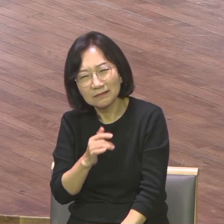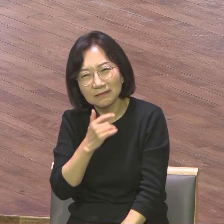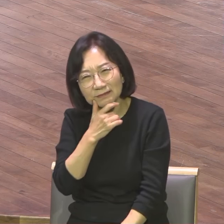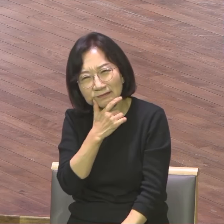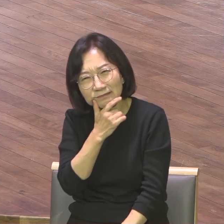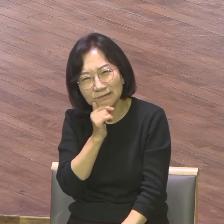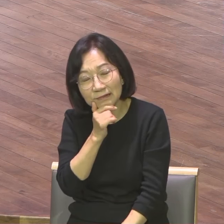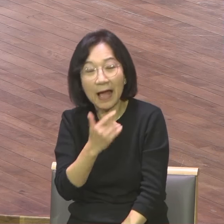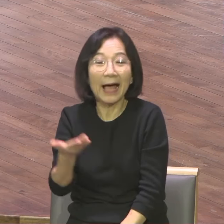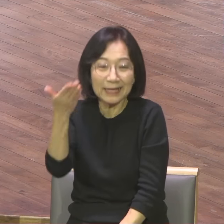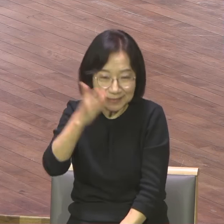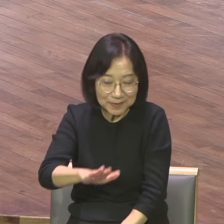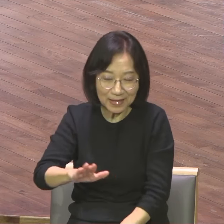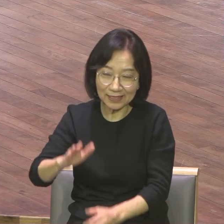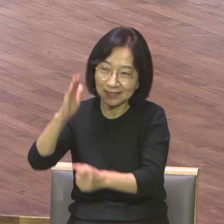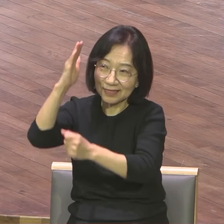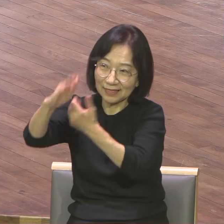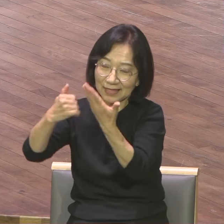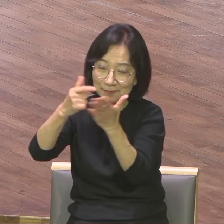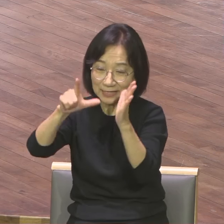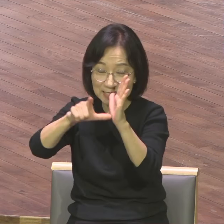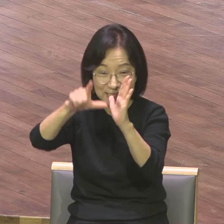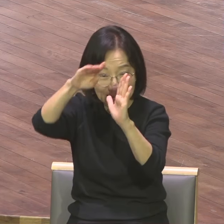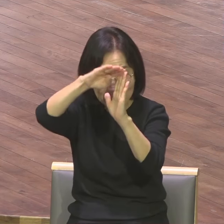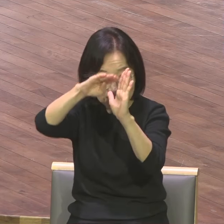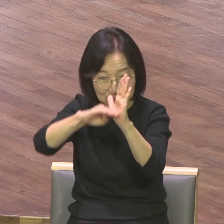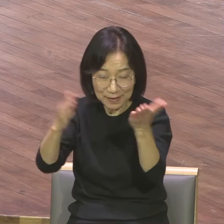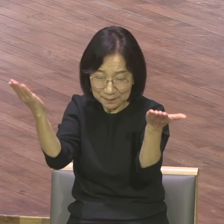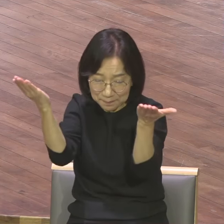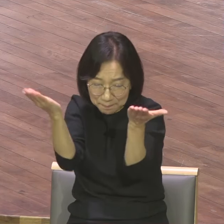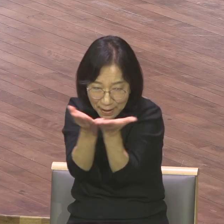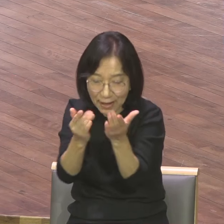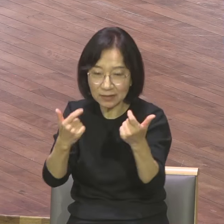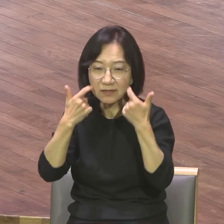따라서 정확하게 응답하신다는 거예요.